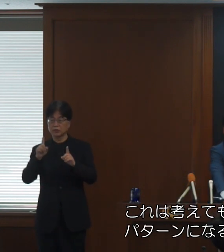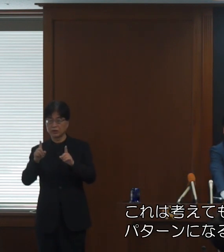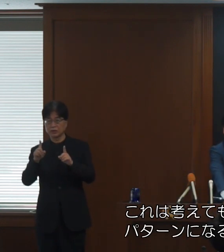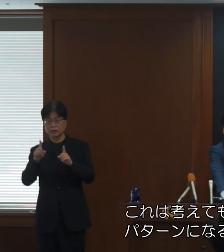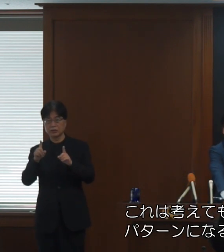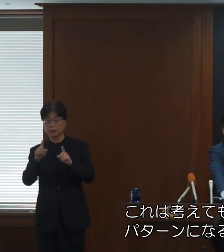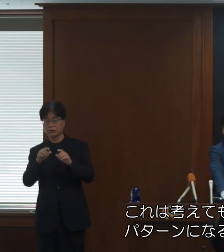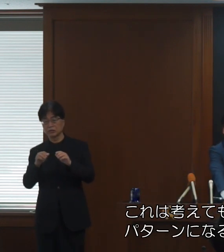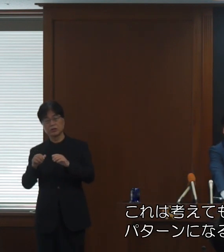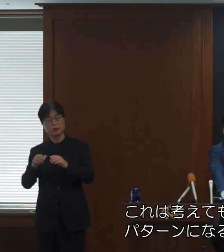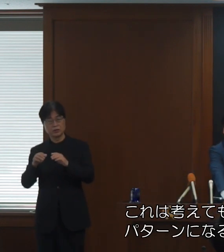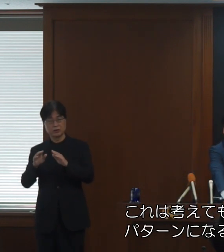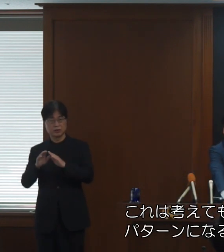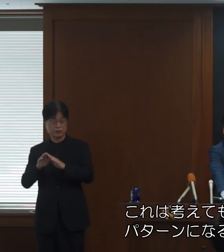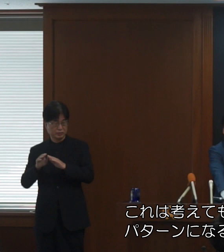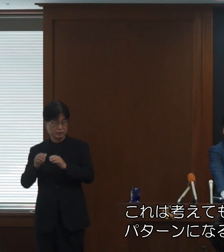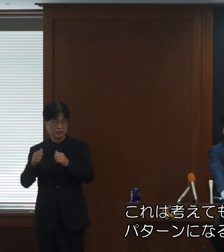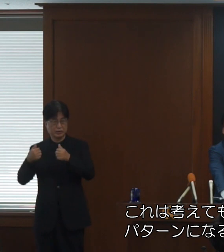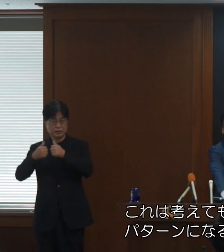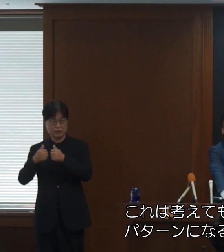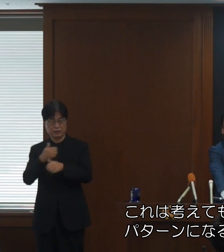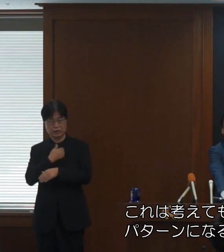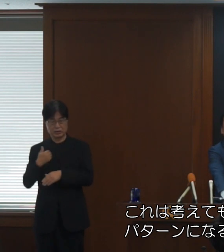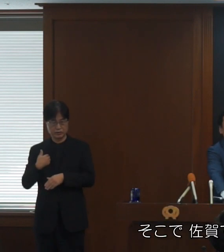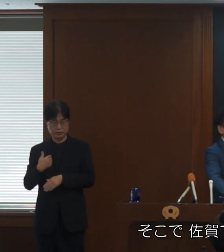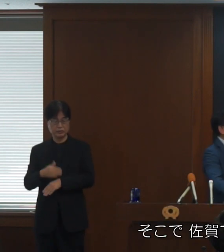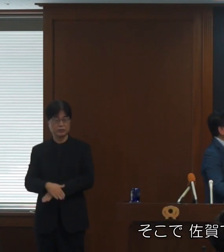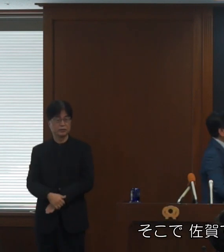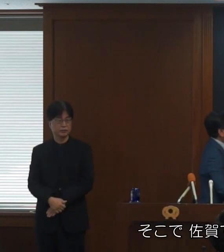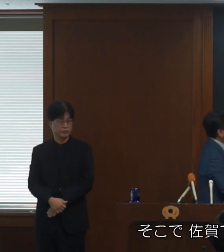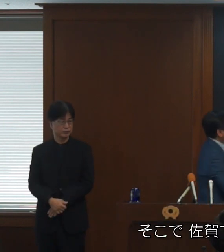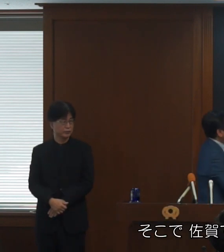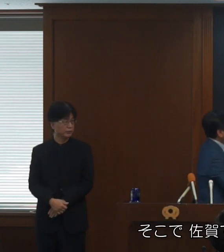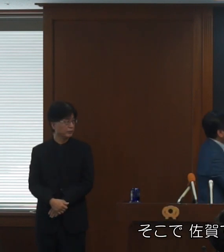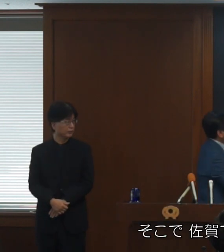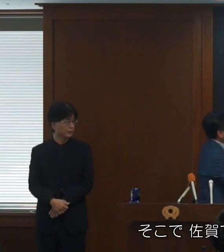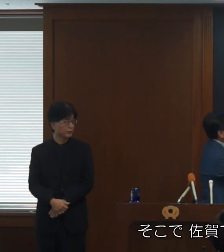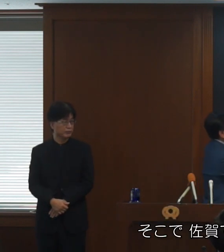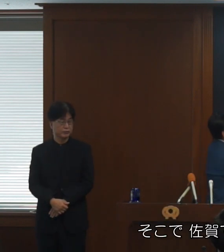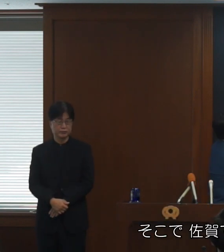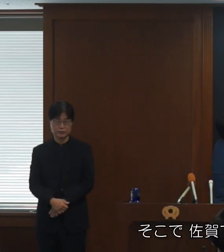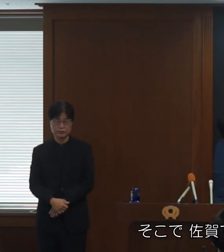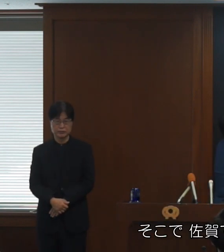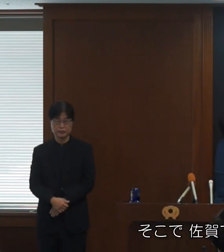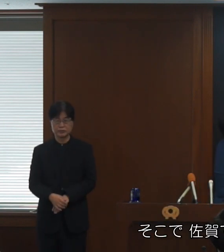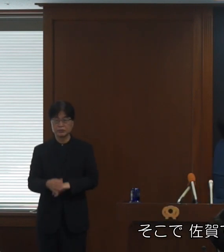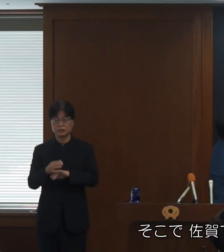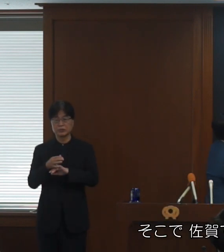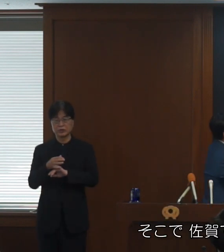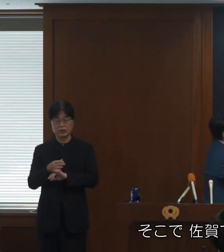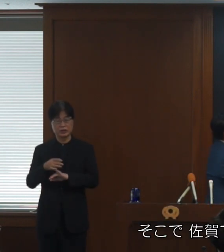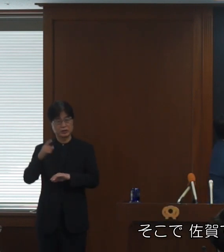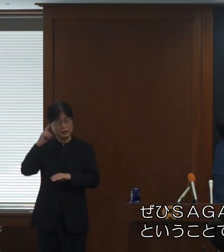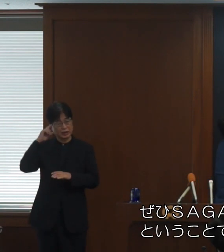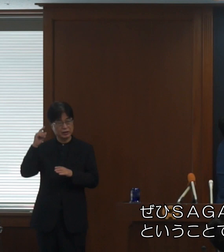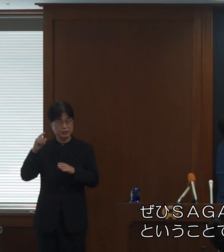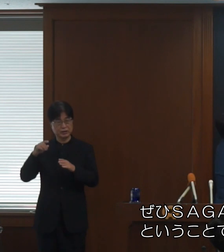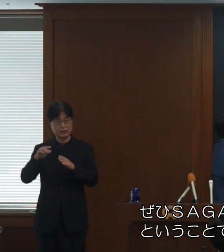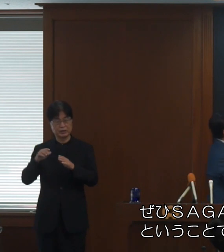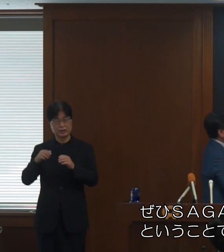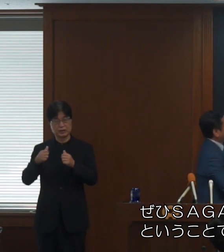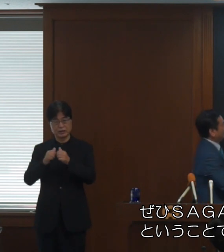考えてもなかった出木杉の技になるわけですけれどもそこでぜひ佐賀で開催となりまし